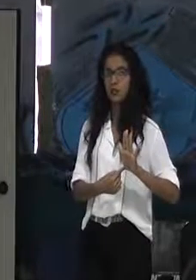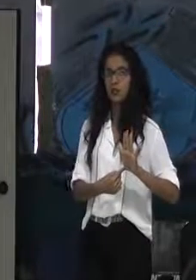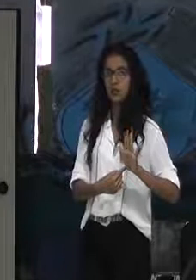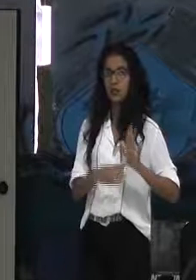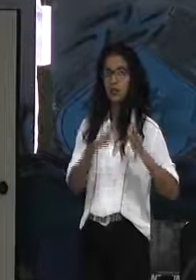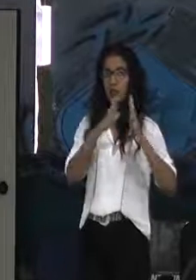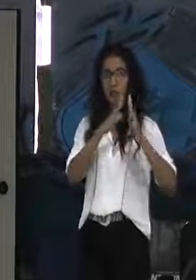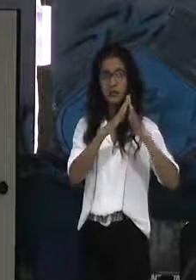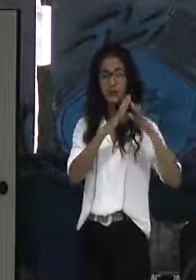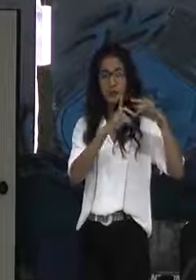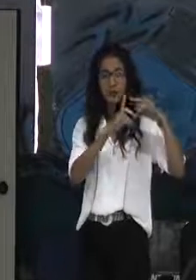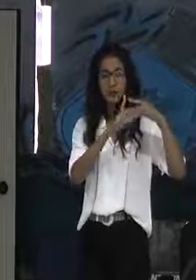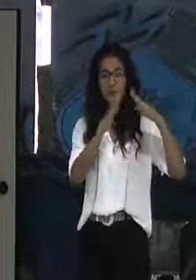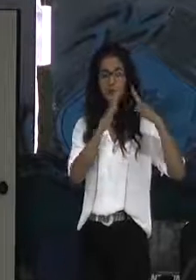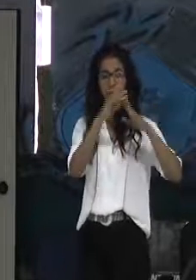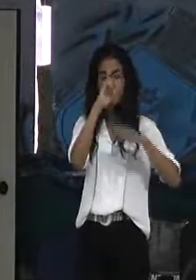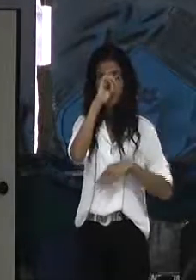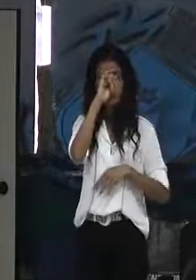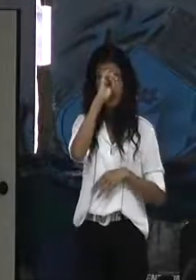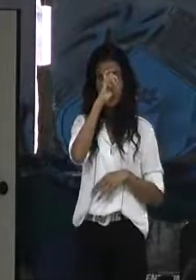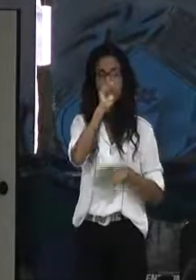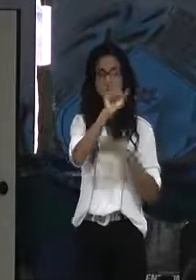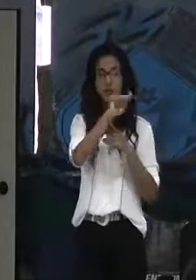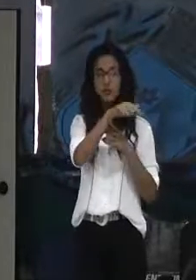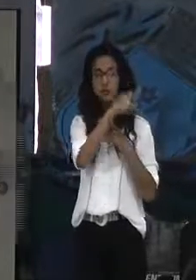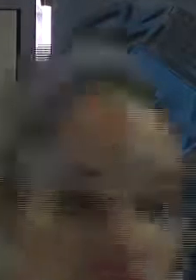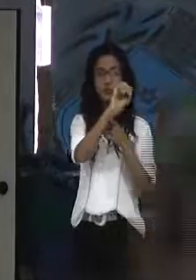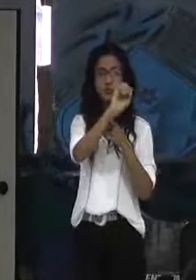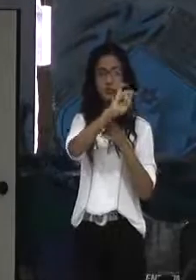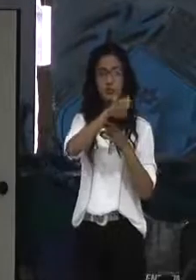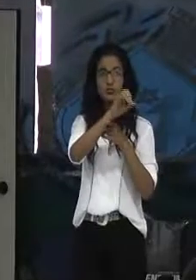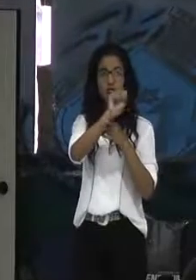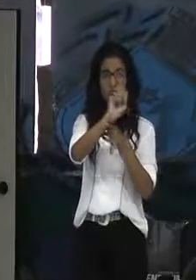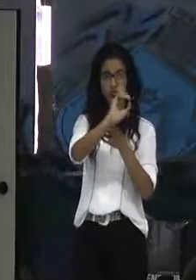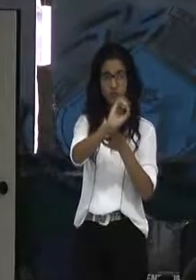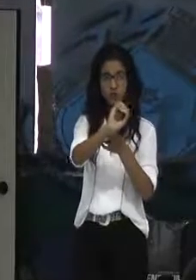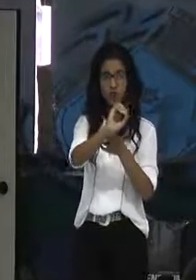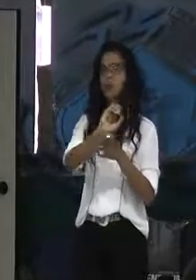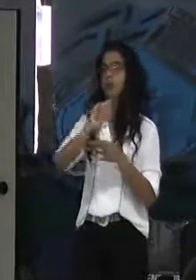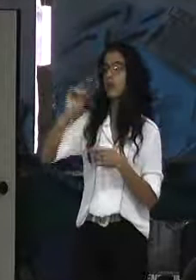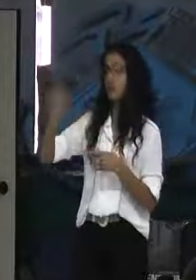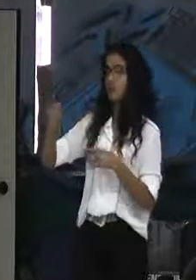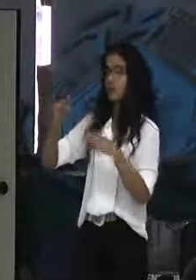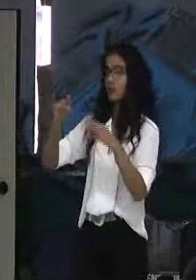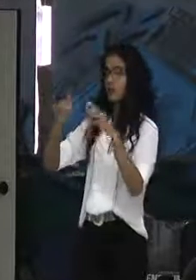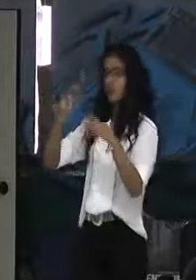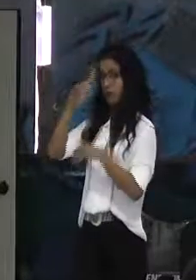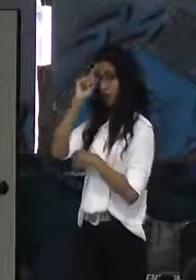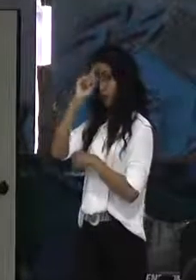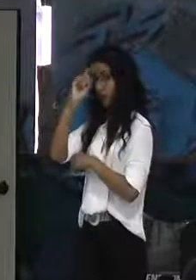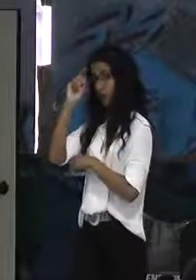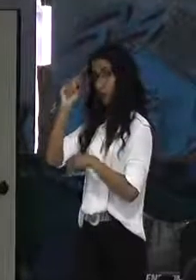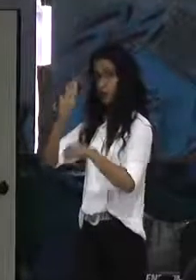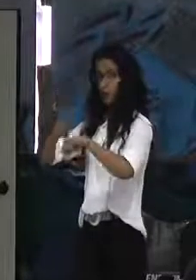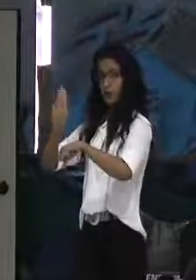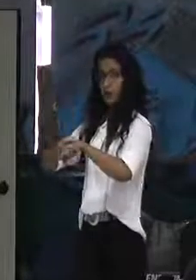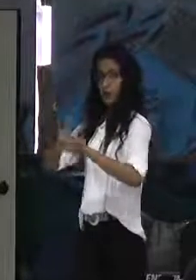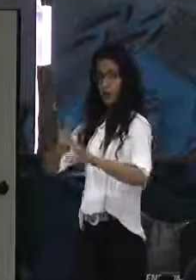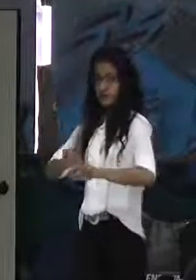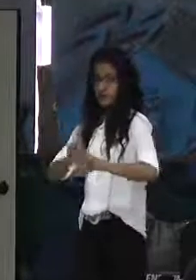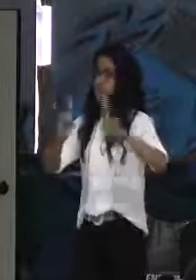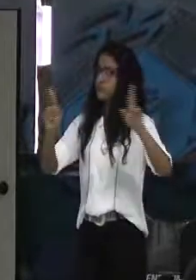José e a COSI é uma coisa completamente desplugada na realidade. E o que nós hoje afirmamos é